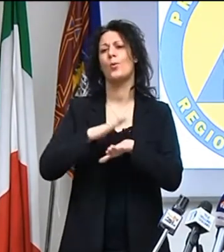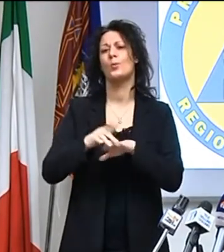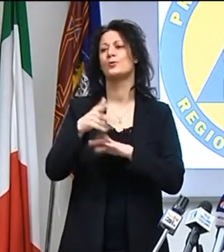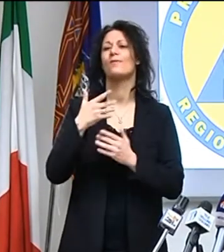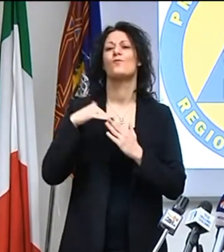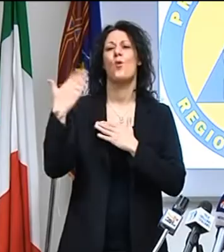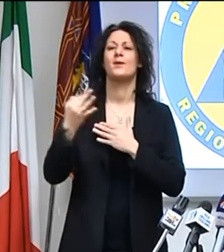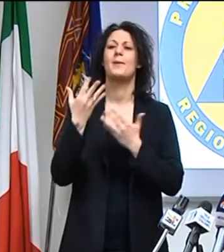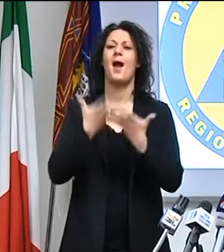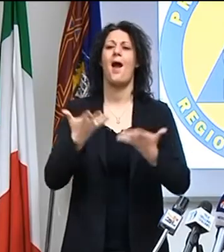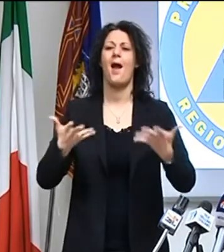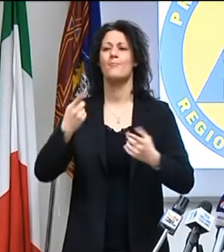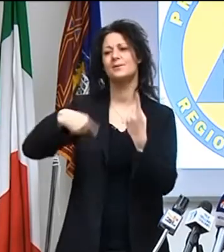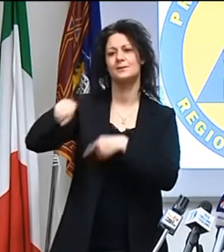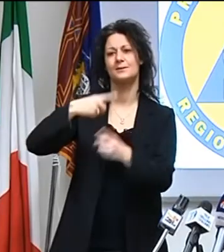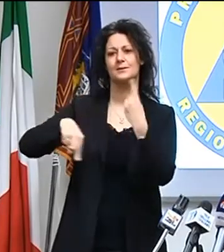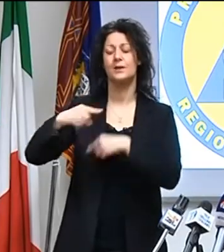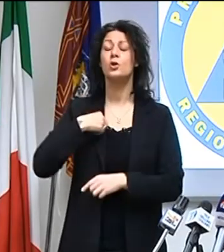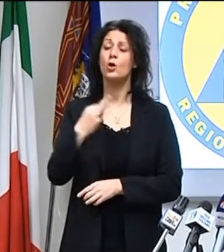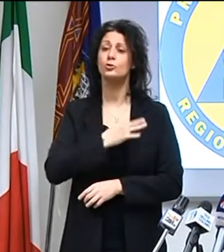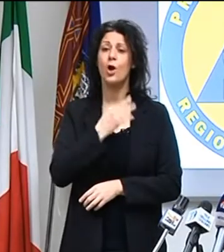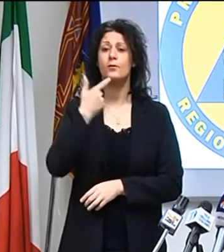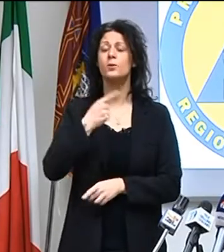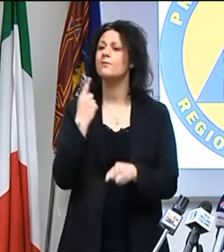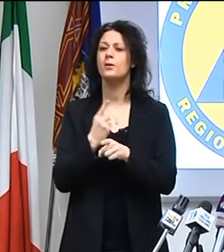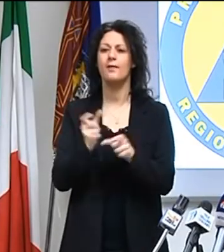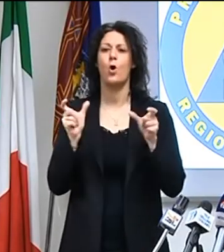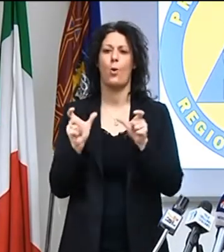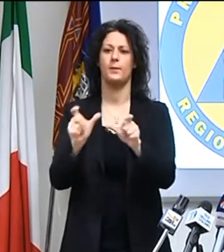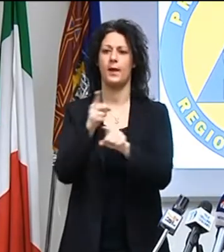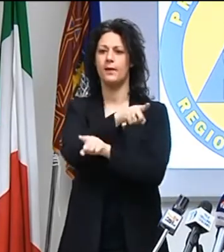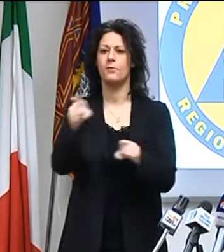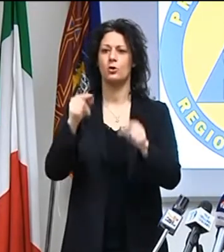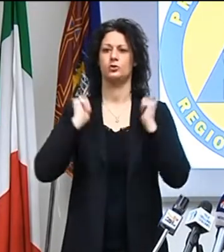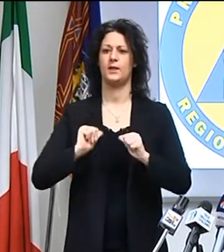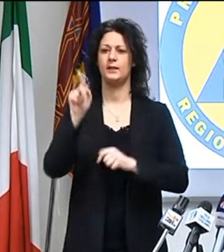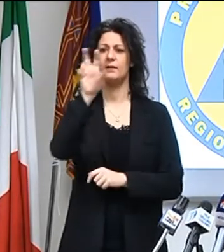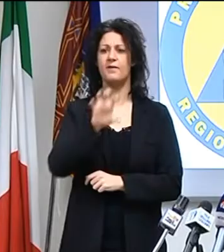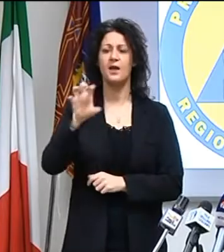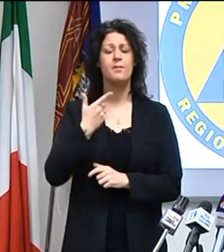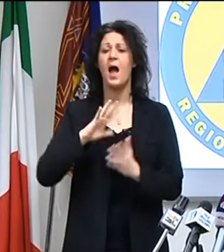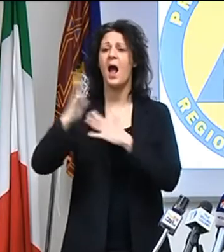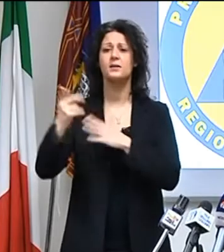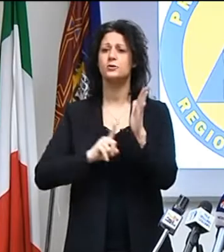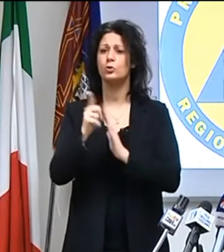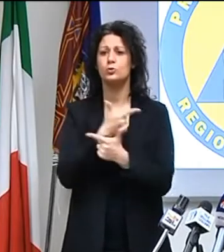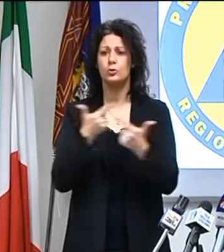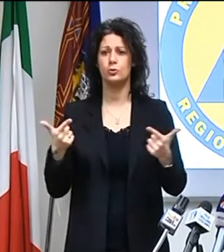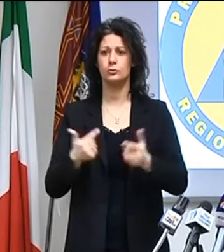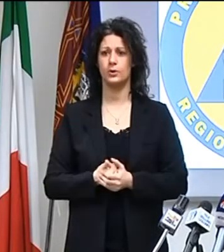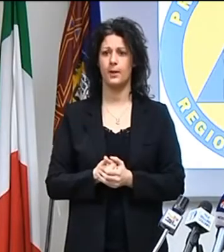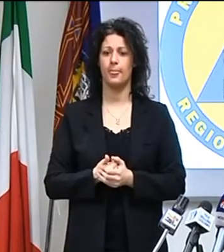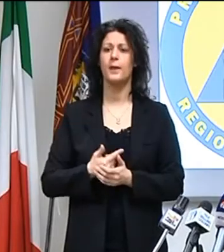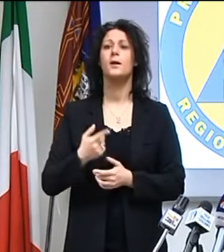perché la devo imporre ai miei veneti, ma non ci sono alternative. Abbiamo governato bene fino adesso assieme alla